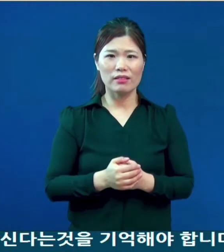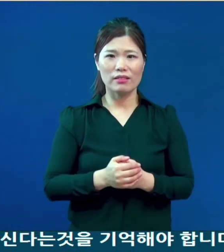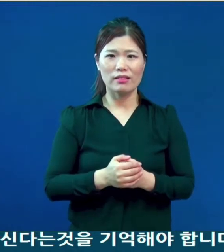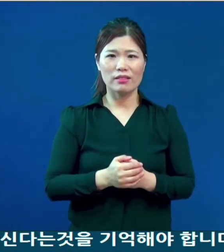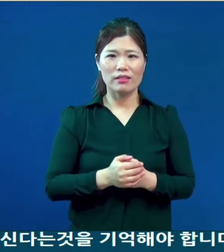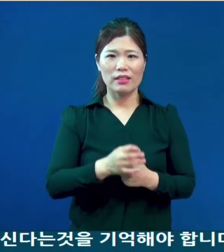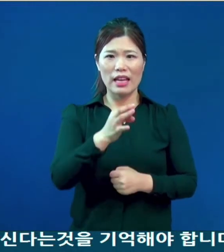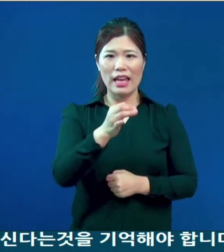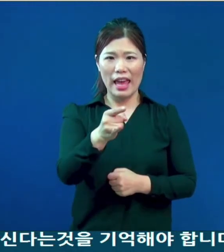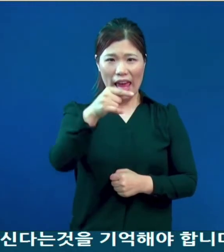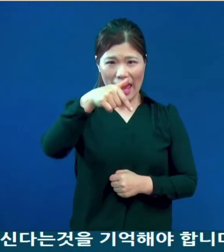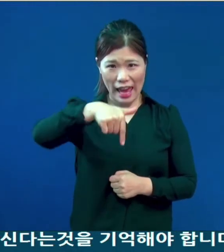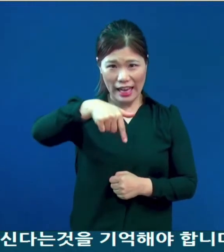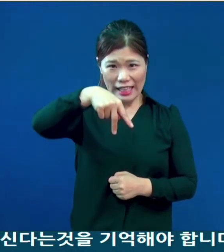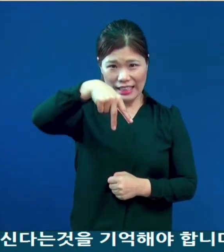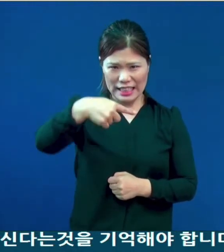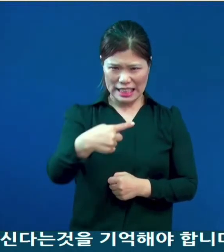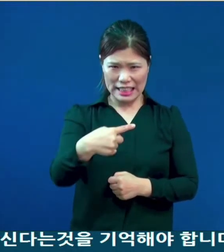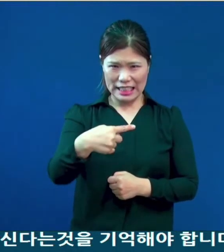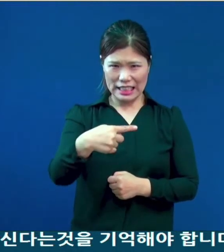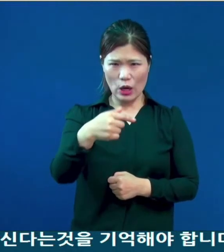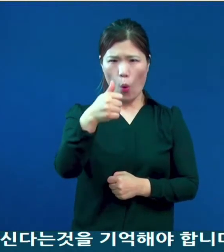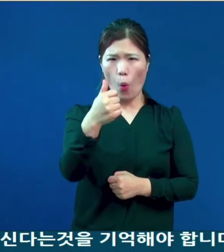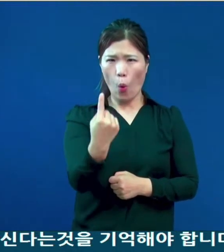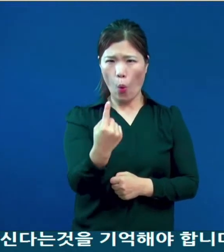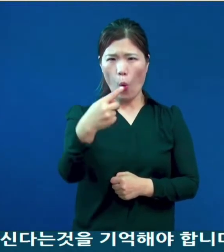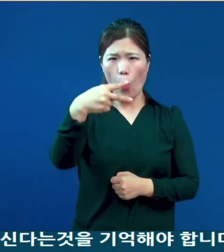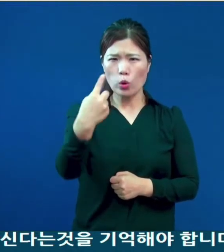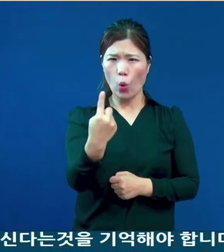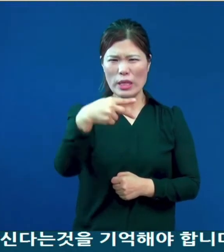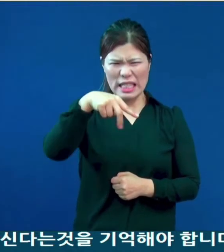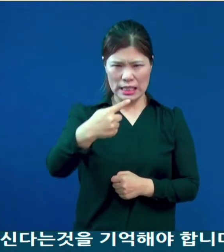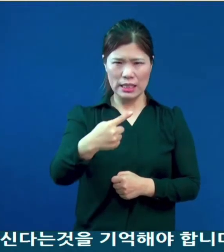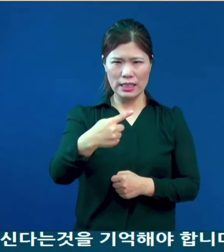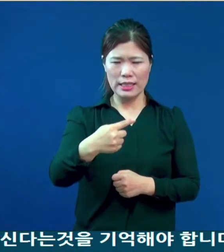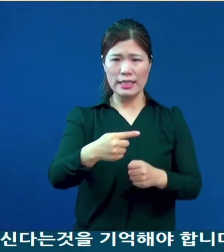엑스 호도스, 엑스라는 것은 밖으로라는 뜻이에요.